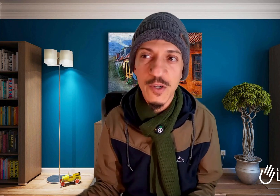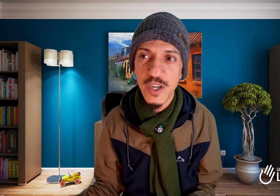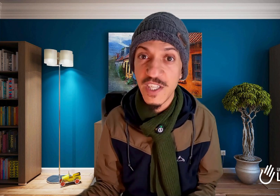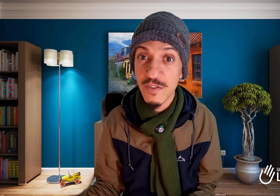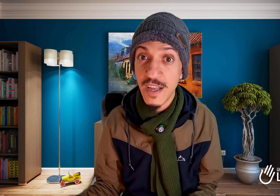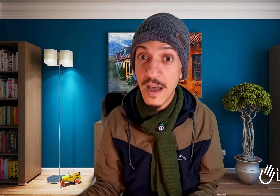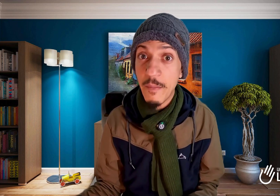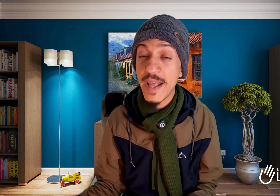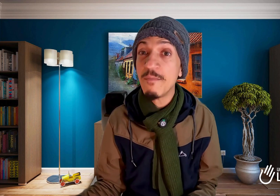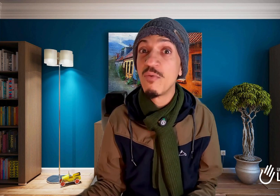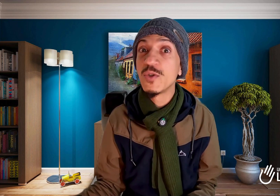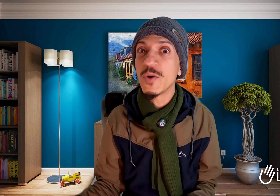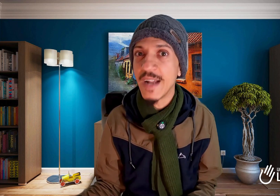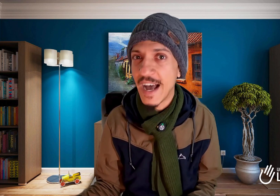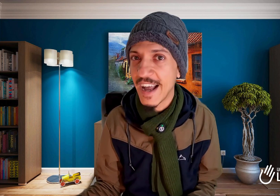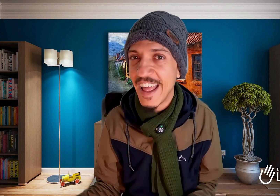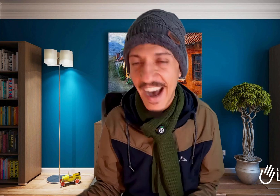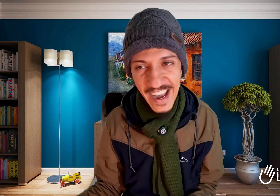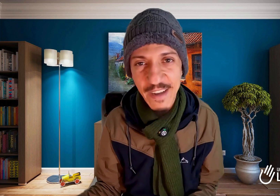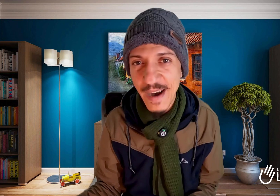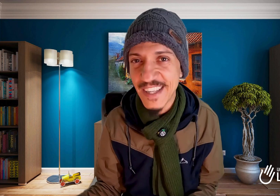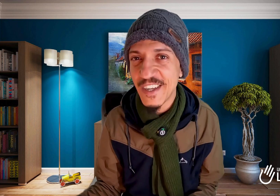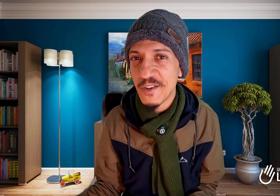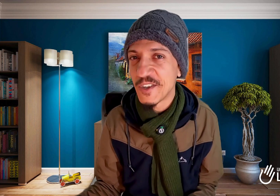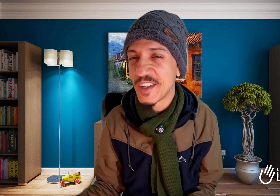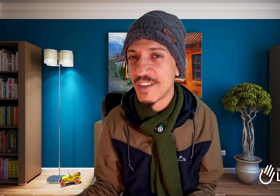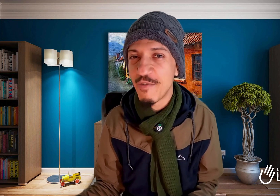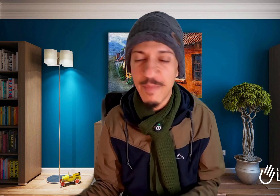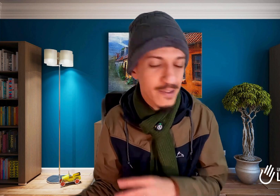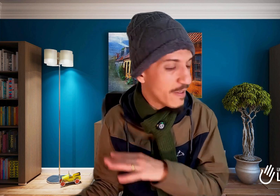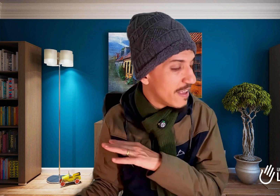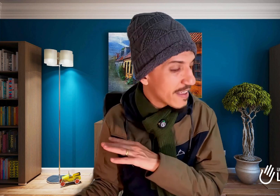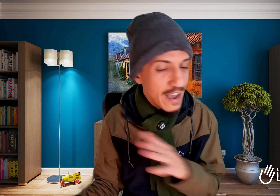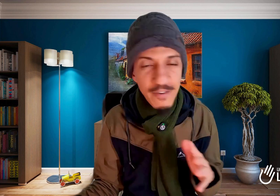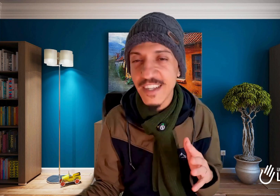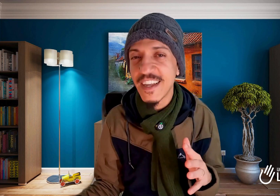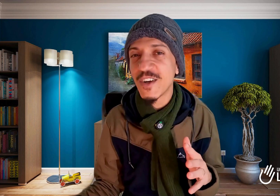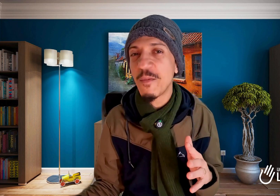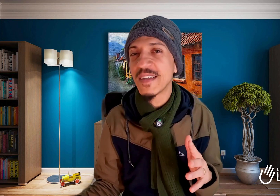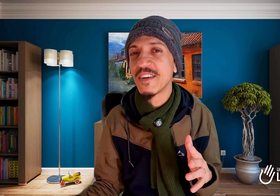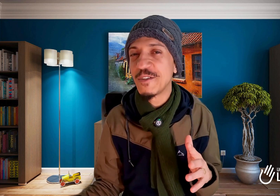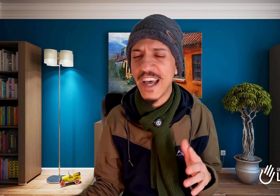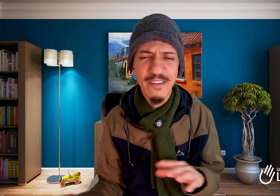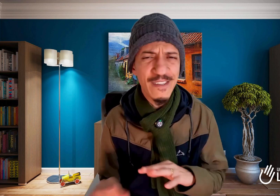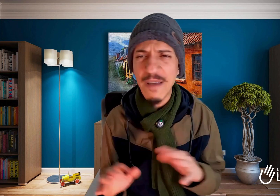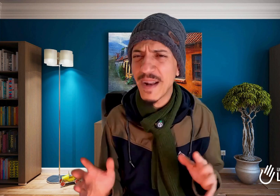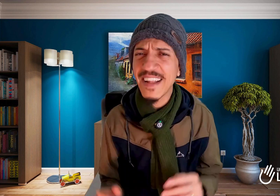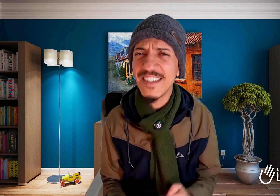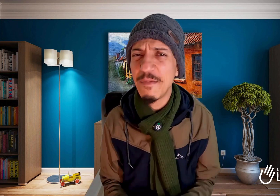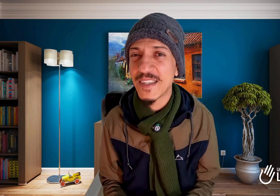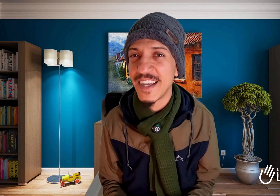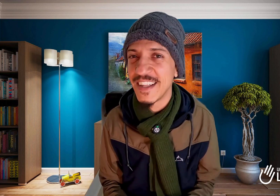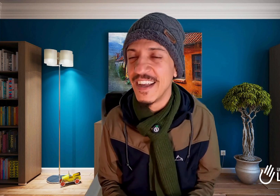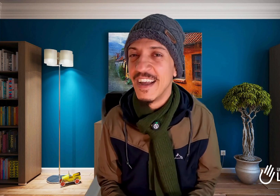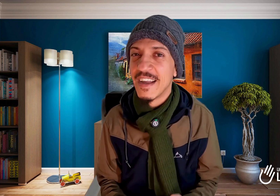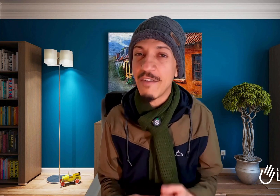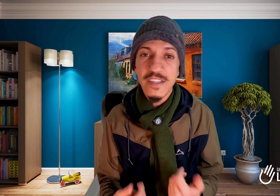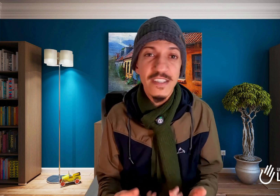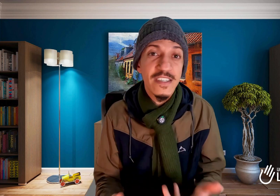objetivos, para impulsionar ainda mais o seu desenvolvimento. Quer você esteja começando do zero, saiba nada de Libras ainda, quer você esteja